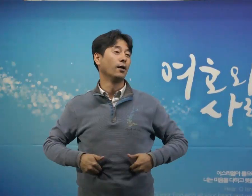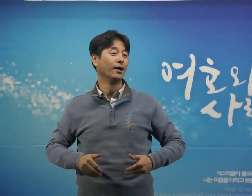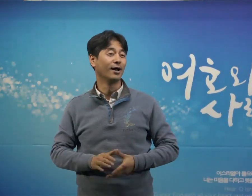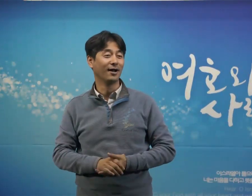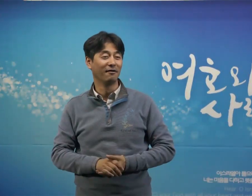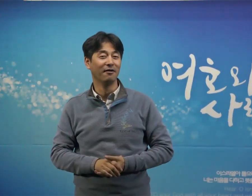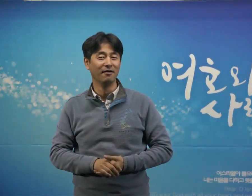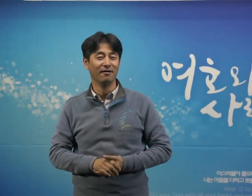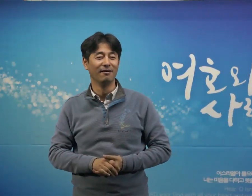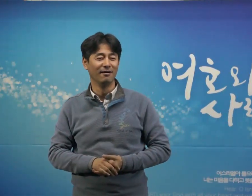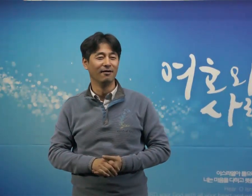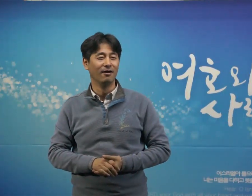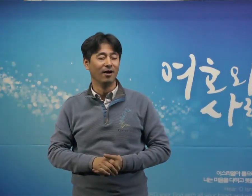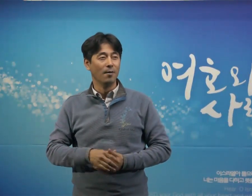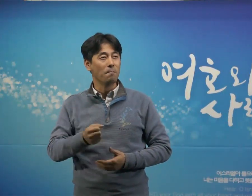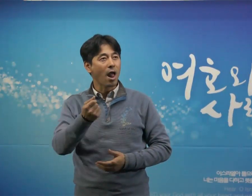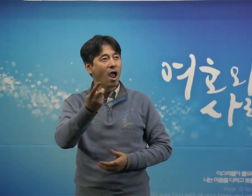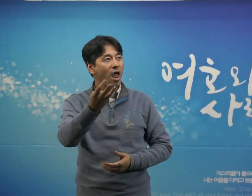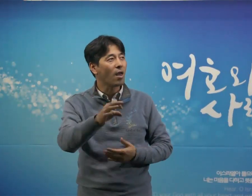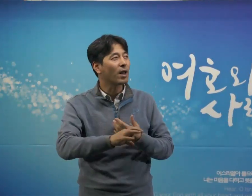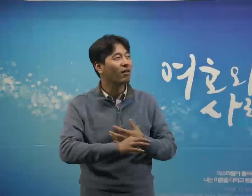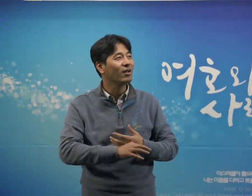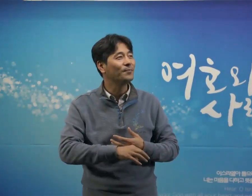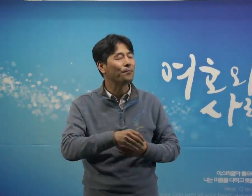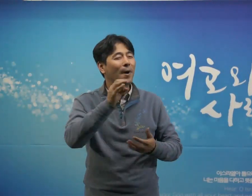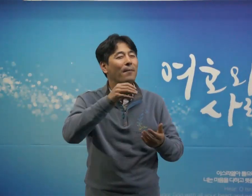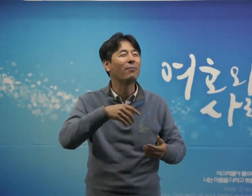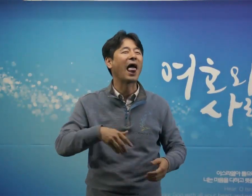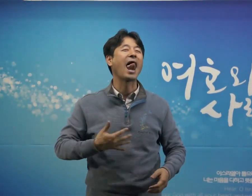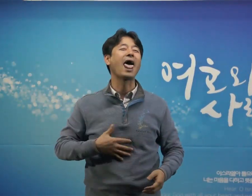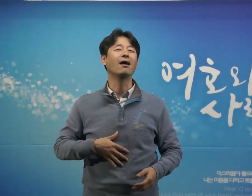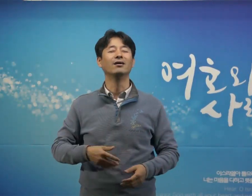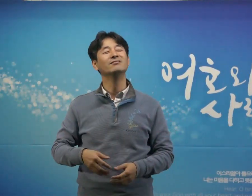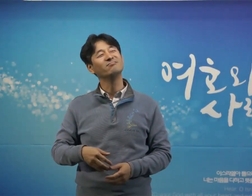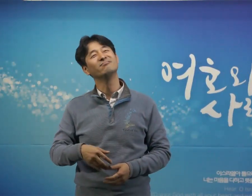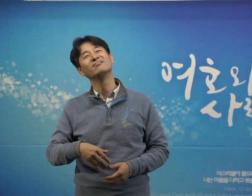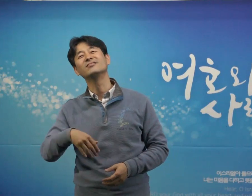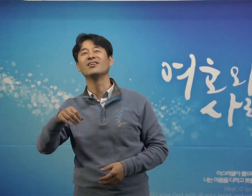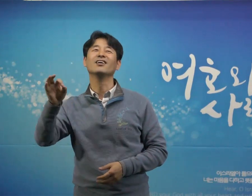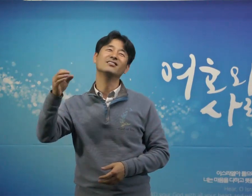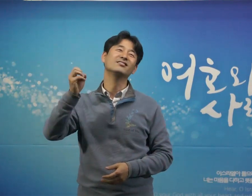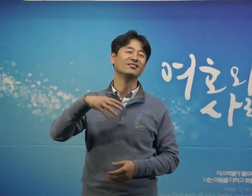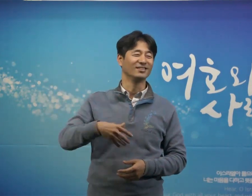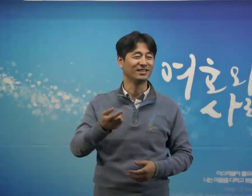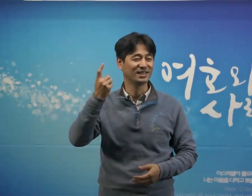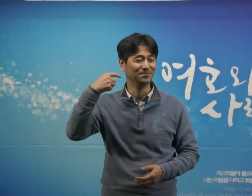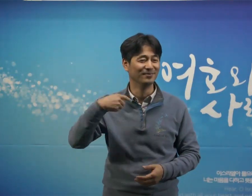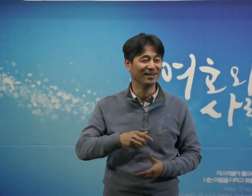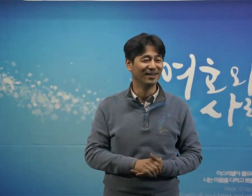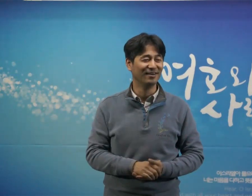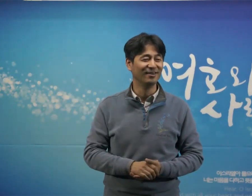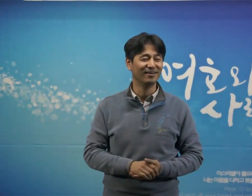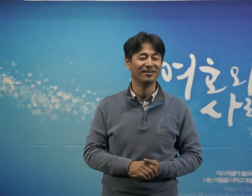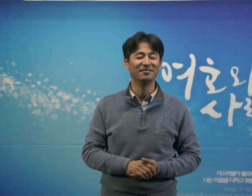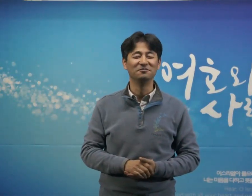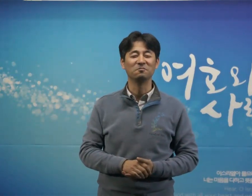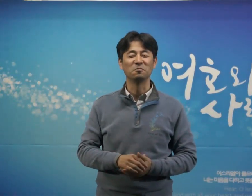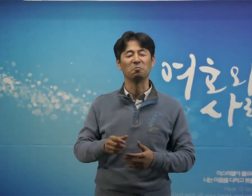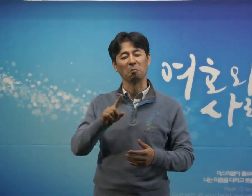더욱더 더 보고 싶고 더 느끼고 싶다라는 것. 자주자주 보면 그냥 그것은 이제